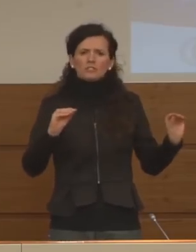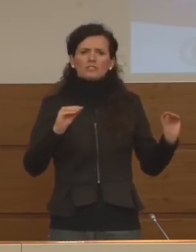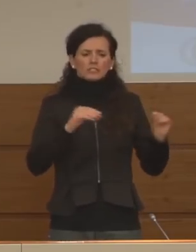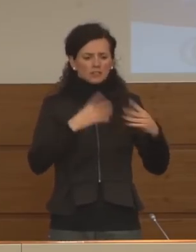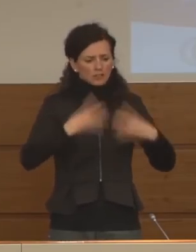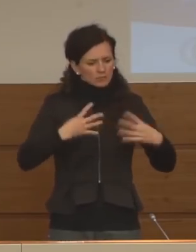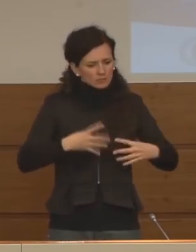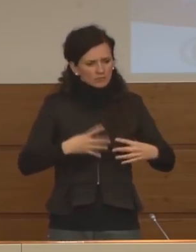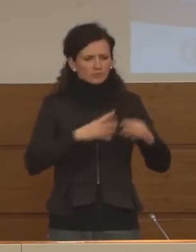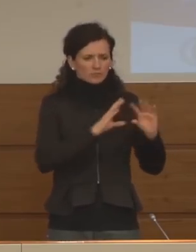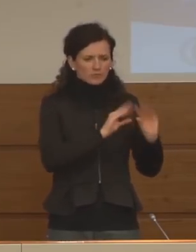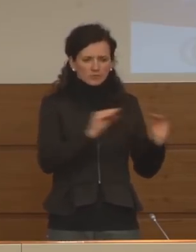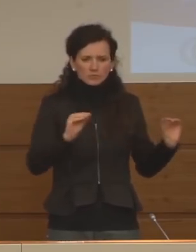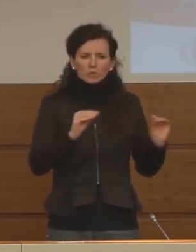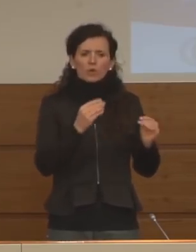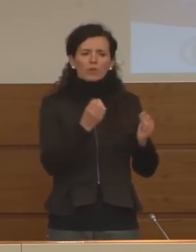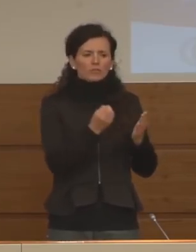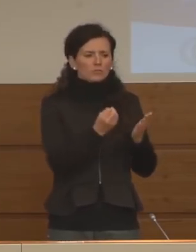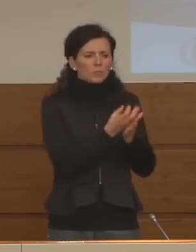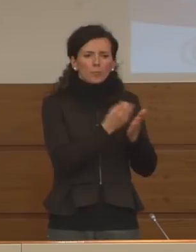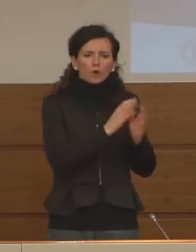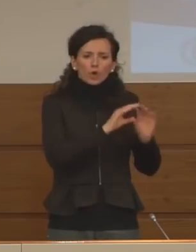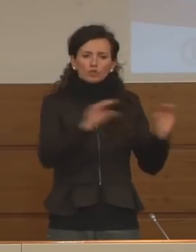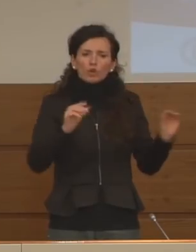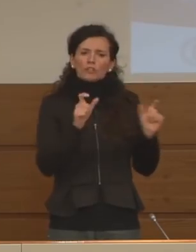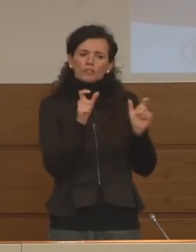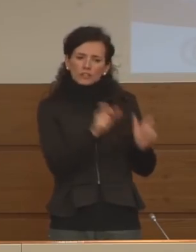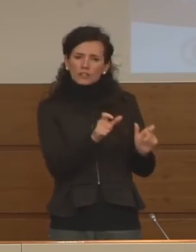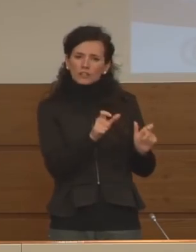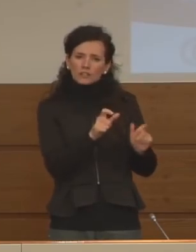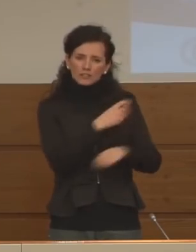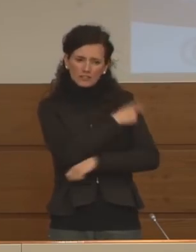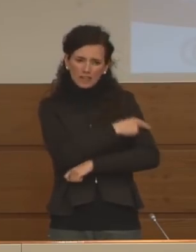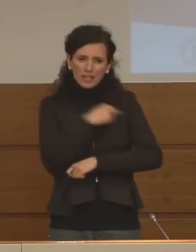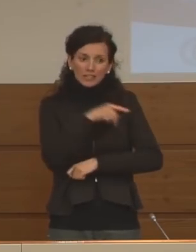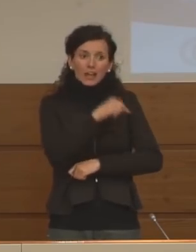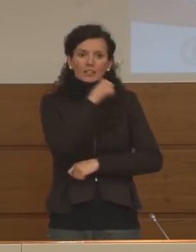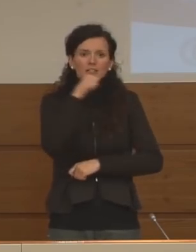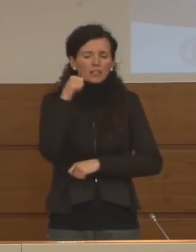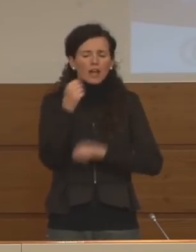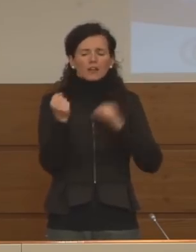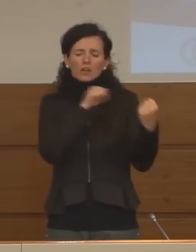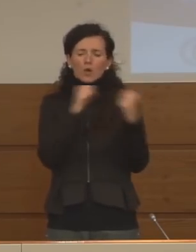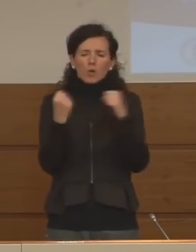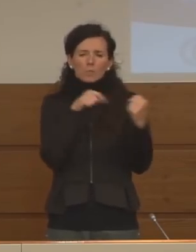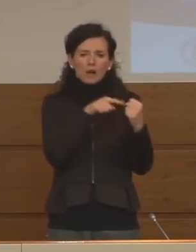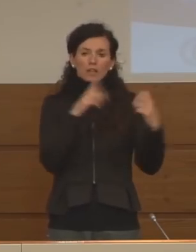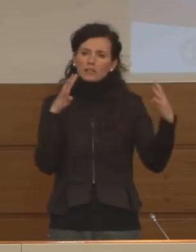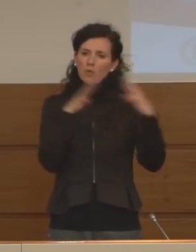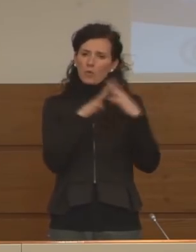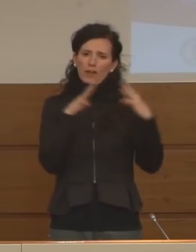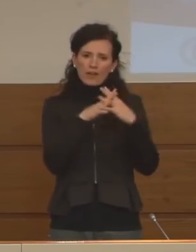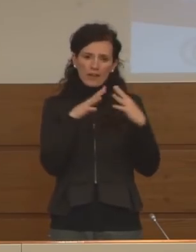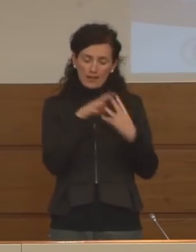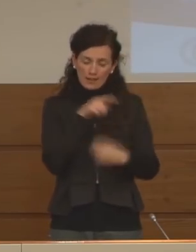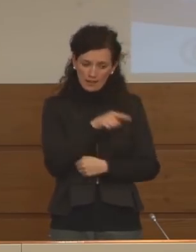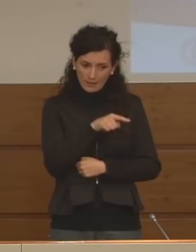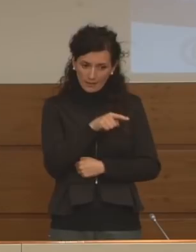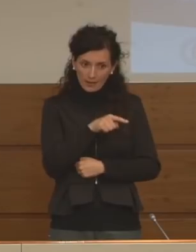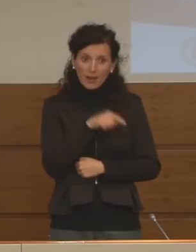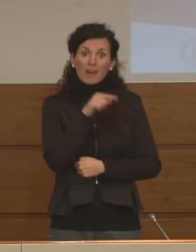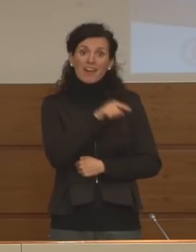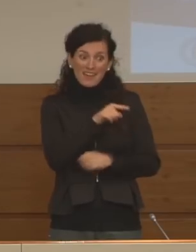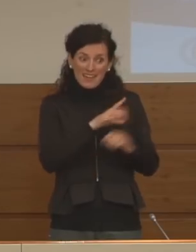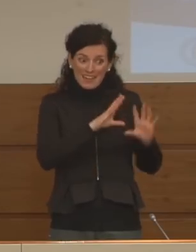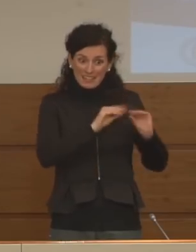apparecchiature che servono a combattere questa guerra cercare di farli